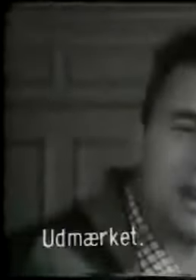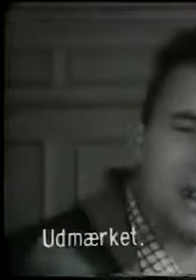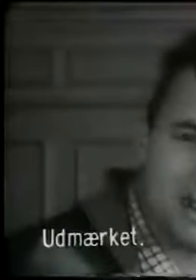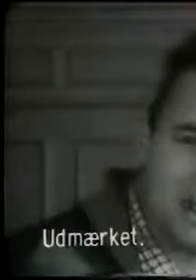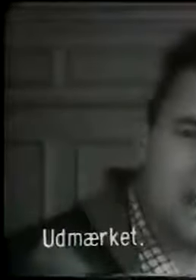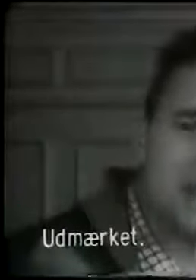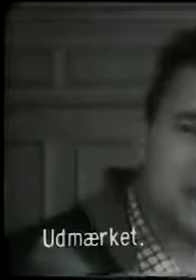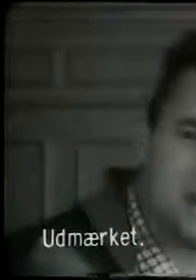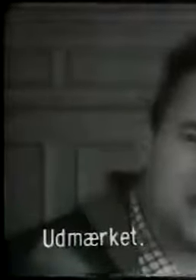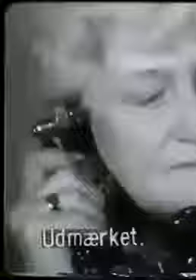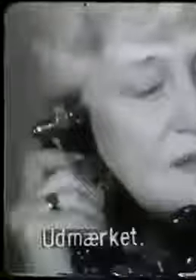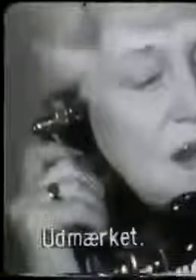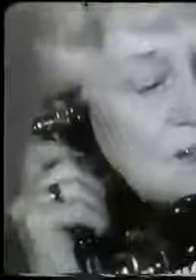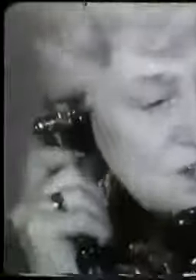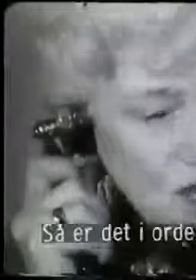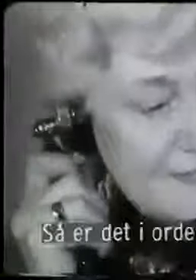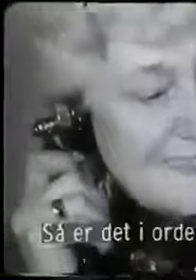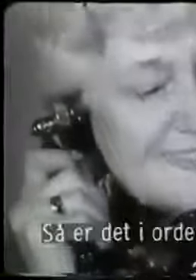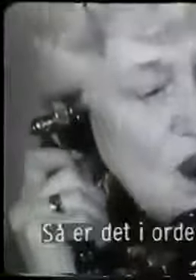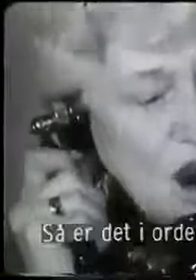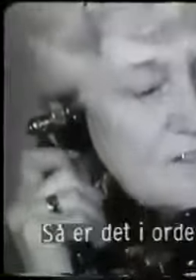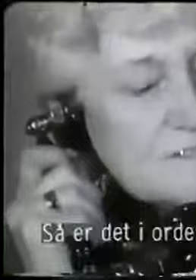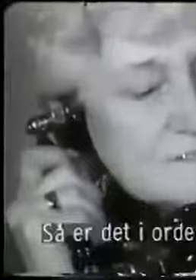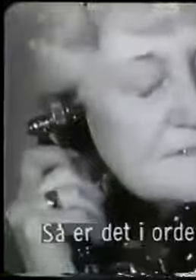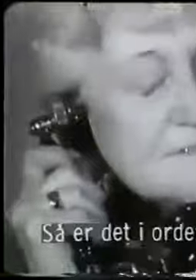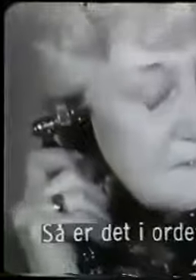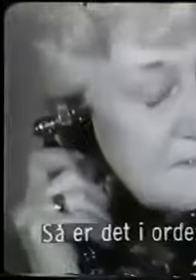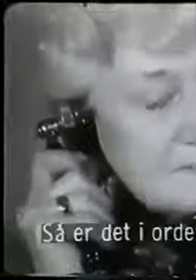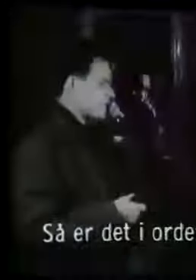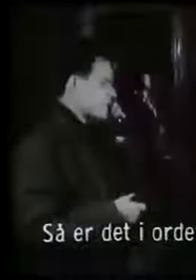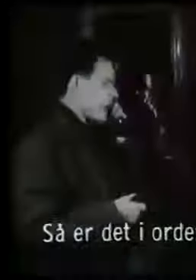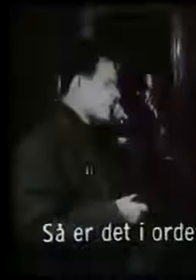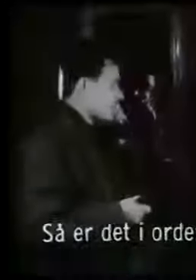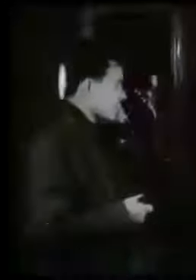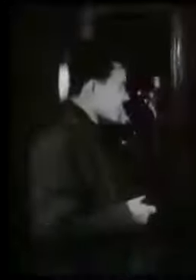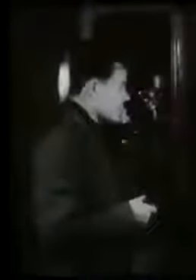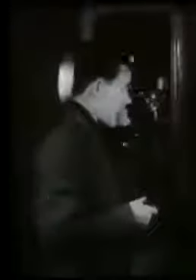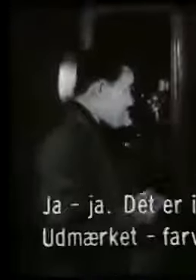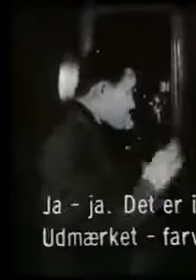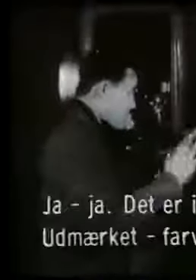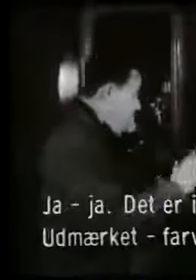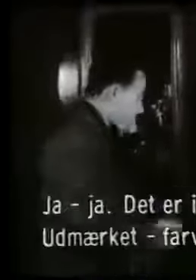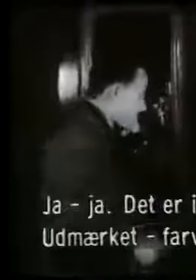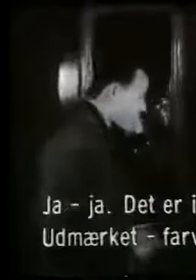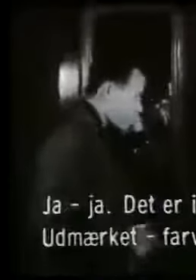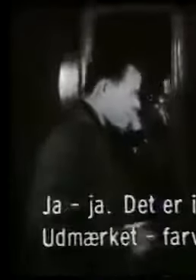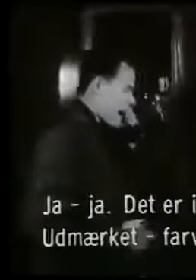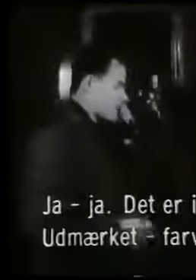Udmærket. Så er det i orden. Ja. Ja, det er i orden.